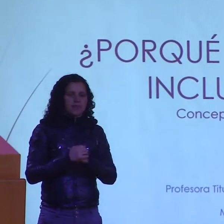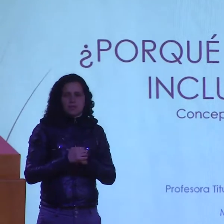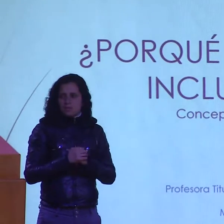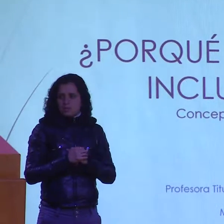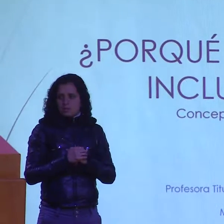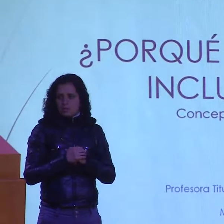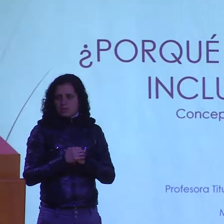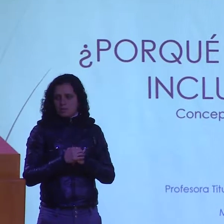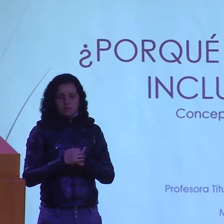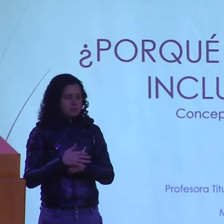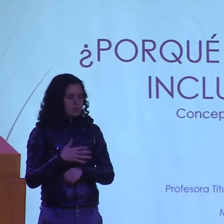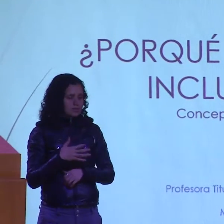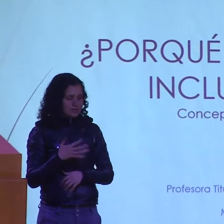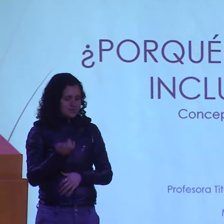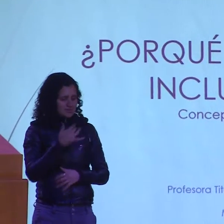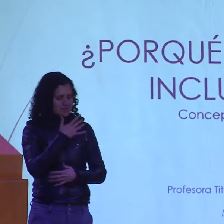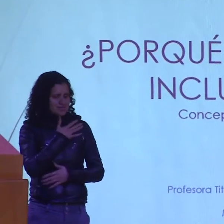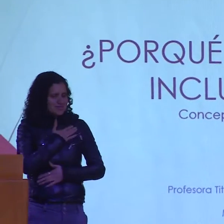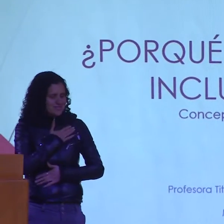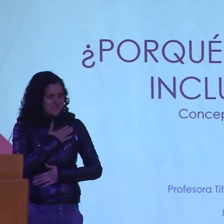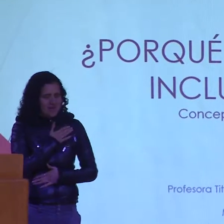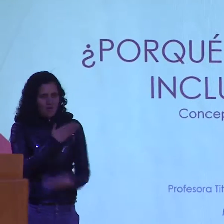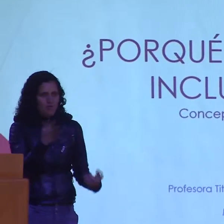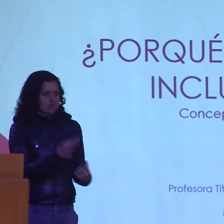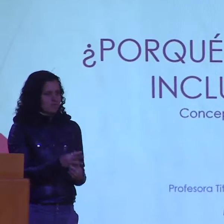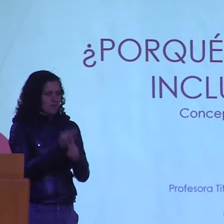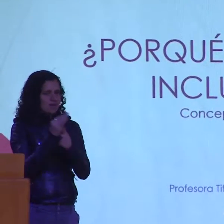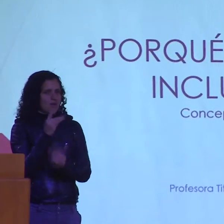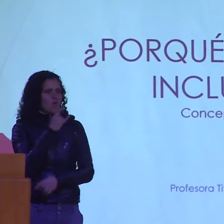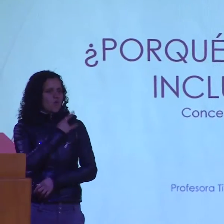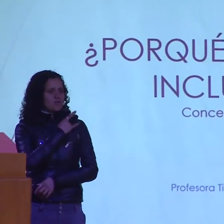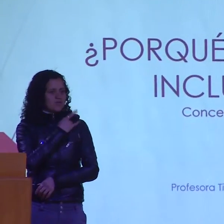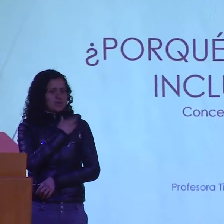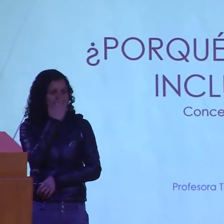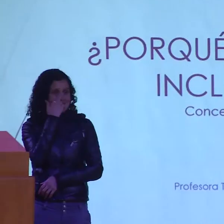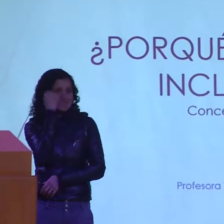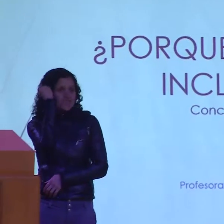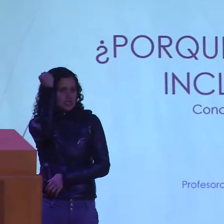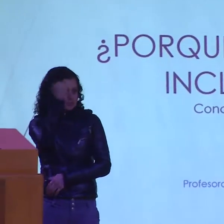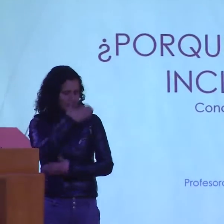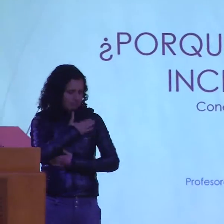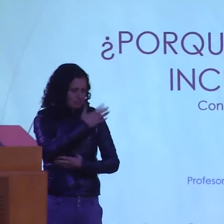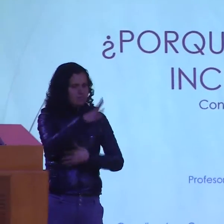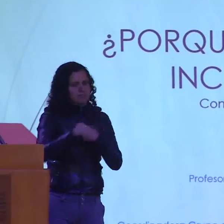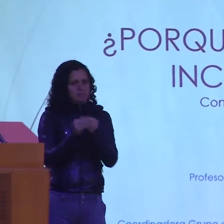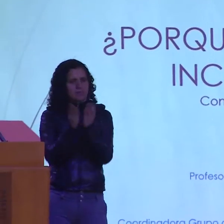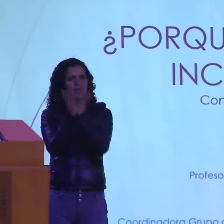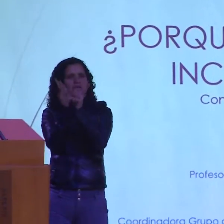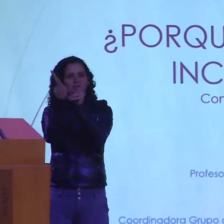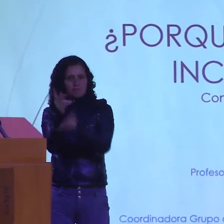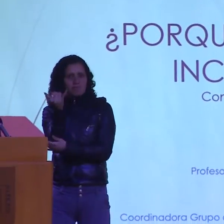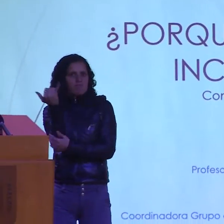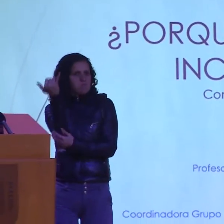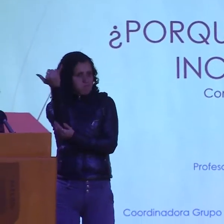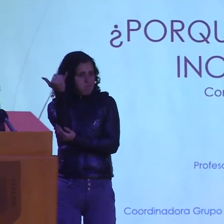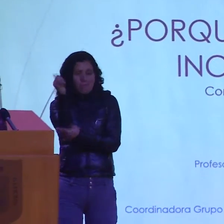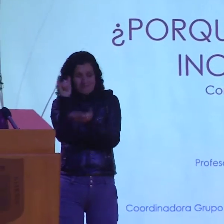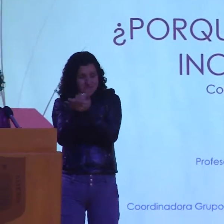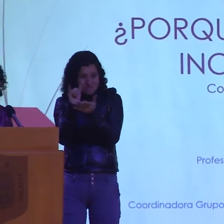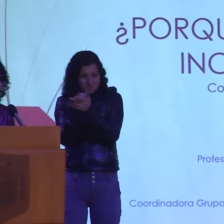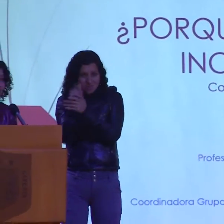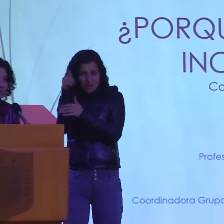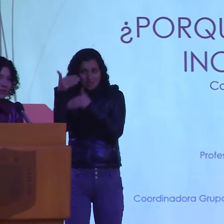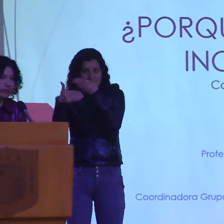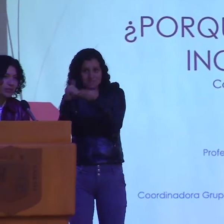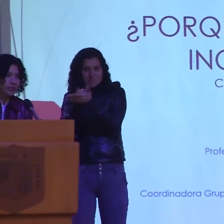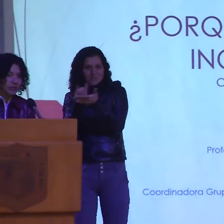Realmente, bueno, un saludo muy especial desde la Universidad Nacional y nuestros estudiantes que, igual que ustedes,